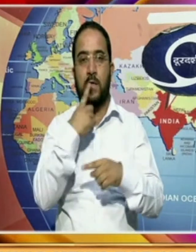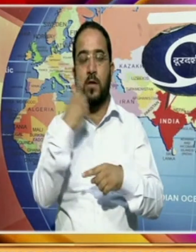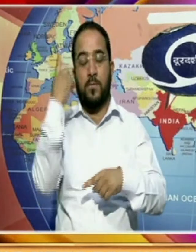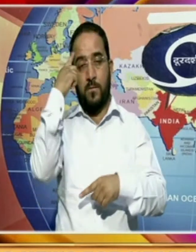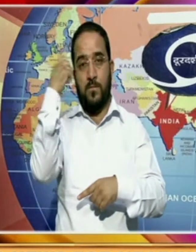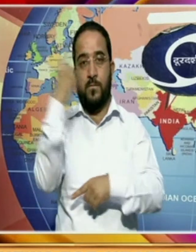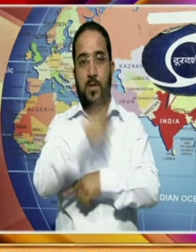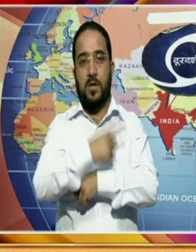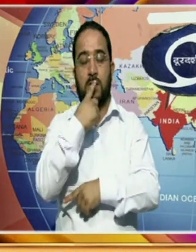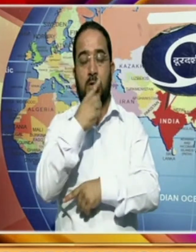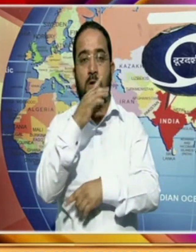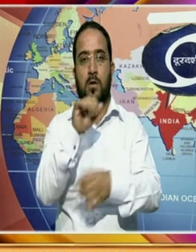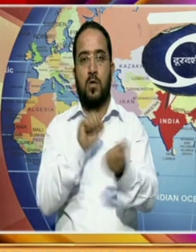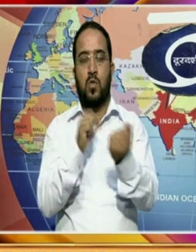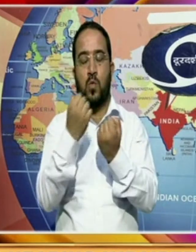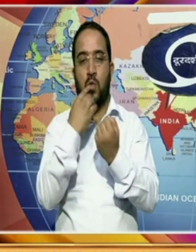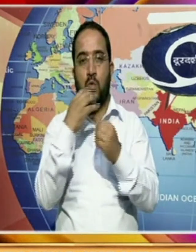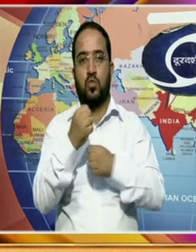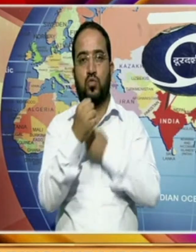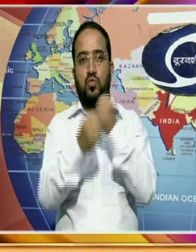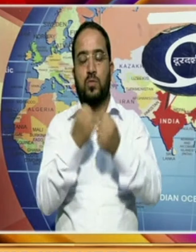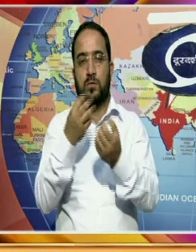किया।